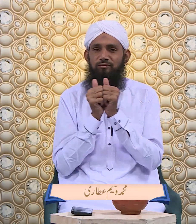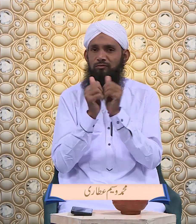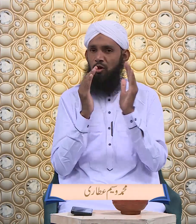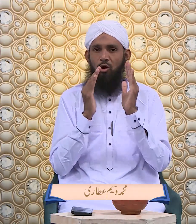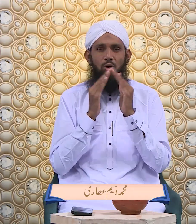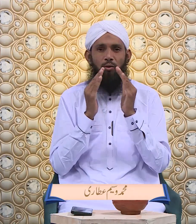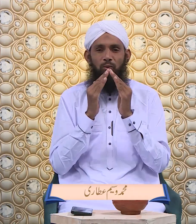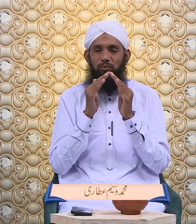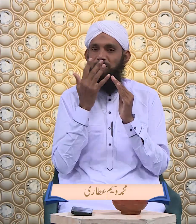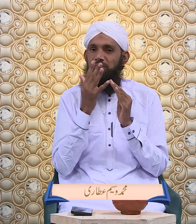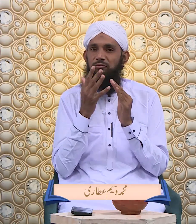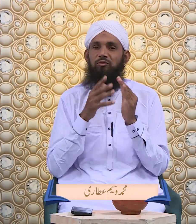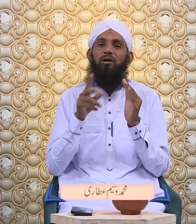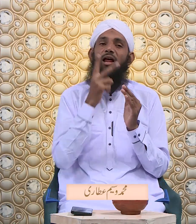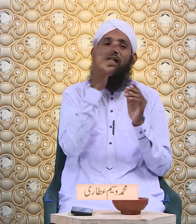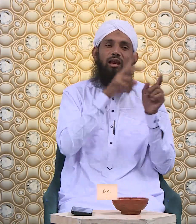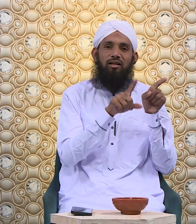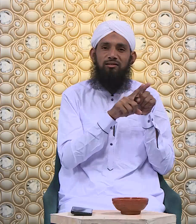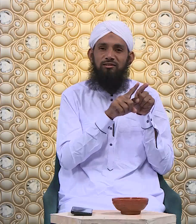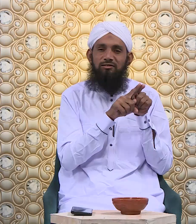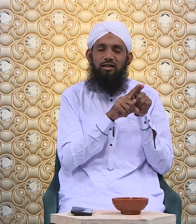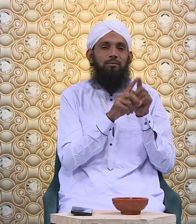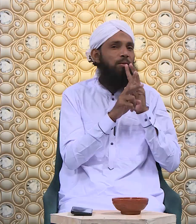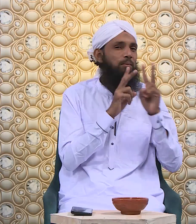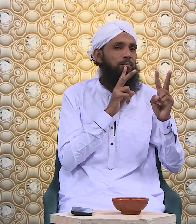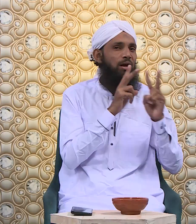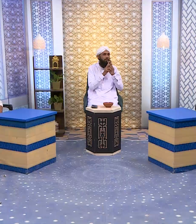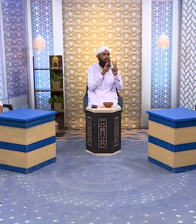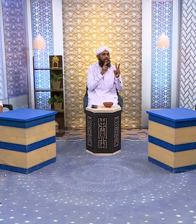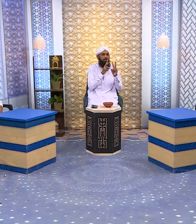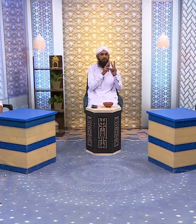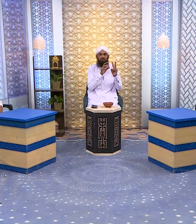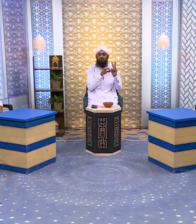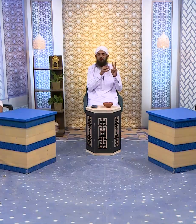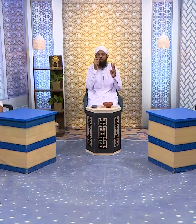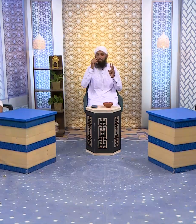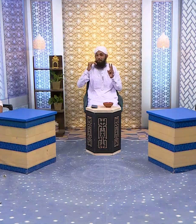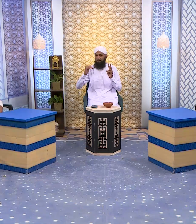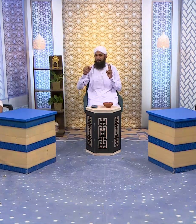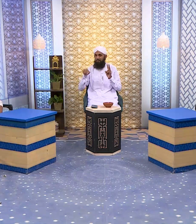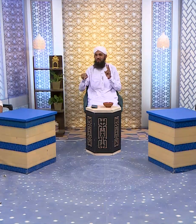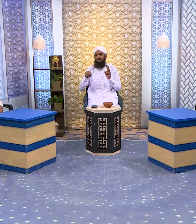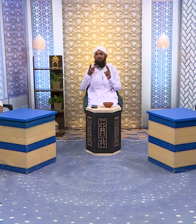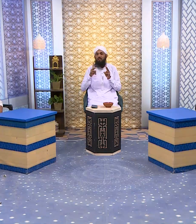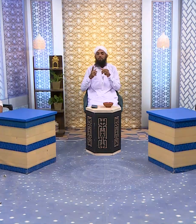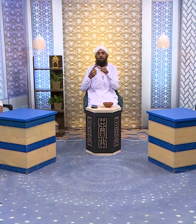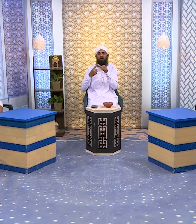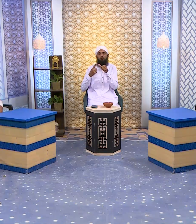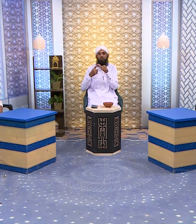معاویہ رضی اللہ عنہ کے ساتھ الہدگی میں مصروف غفتگو تھے اور آپ رضی اللہ عنہ کے بیٹے حضرت عبداللہ رضی اللہ